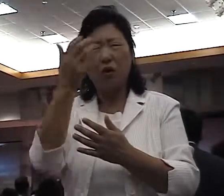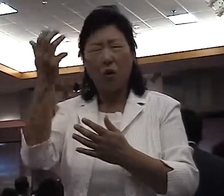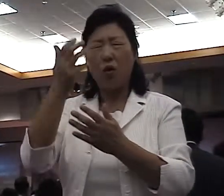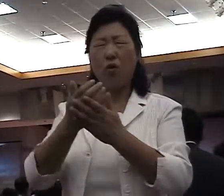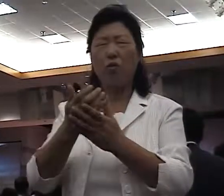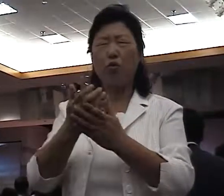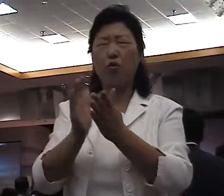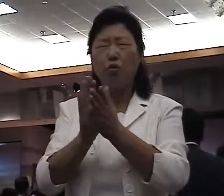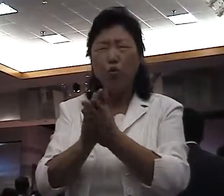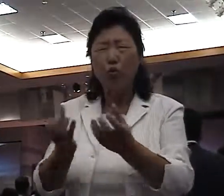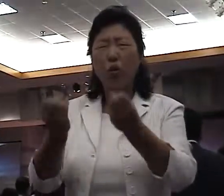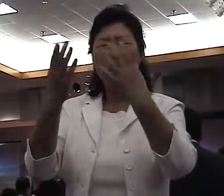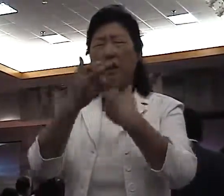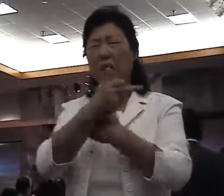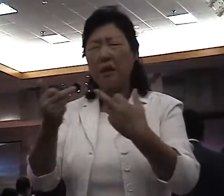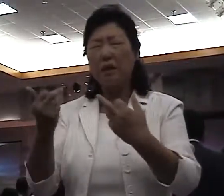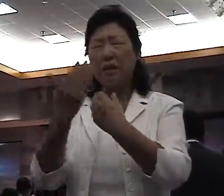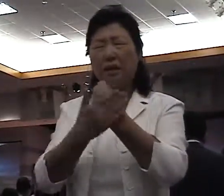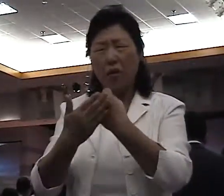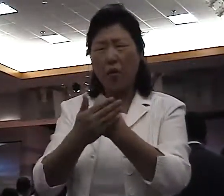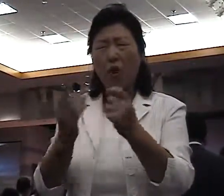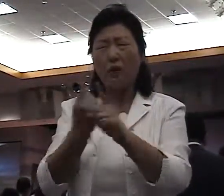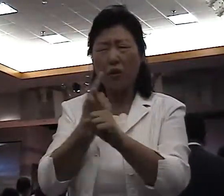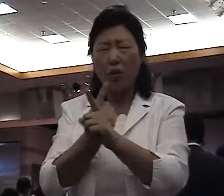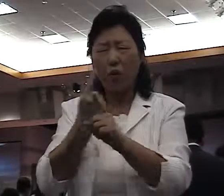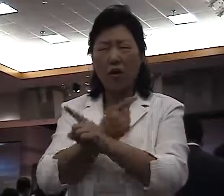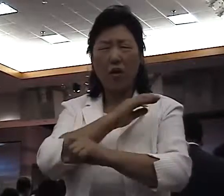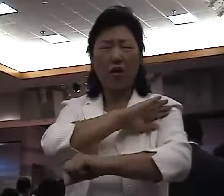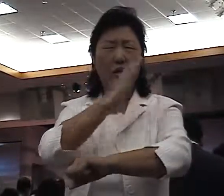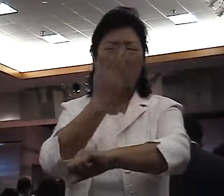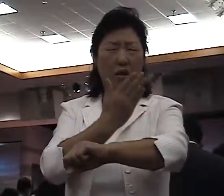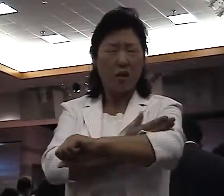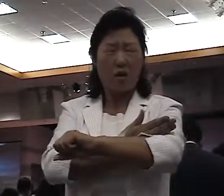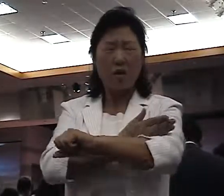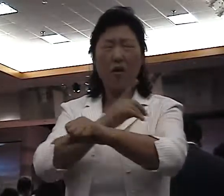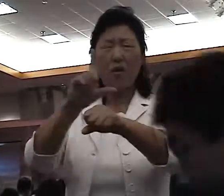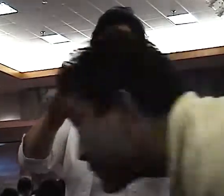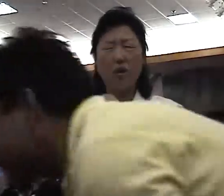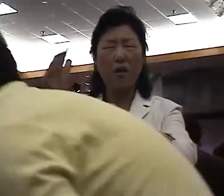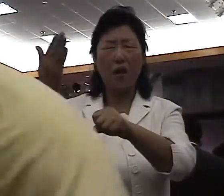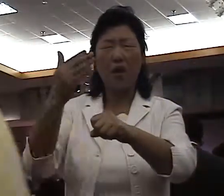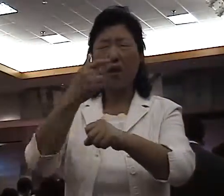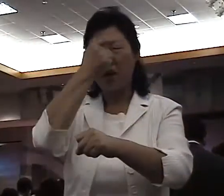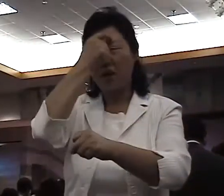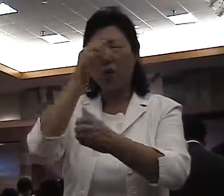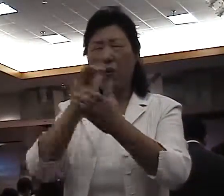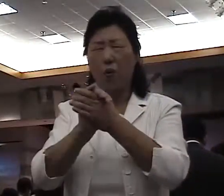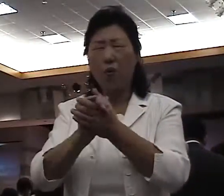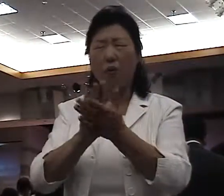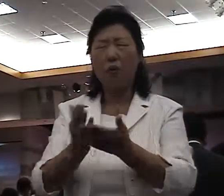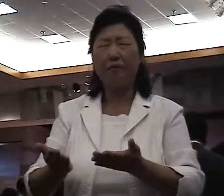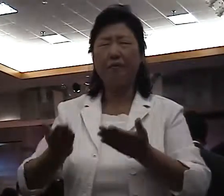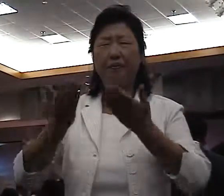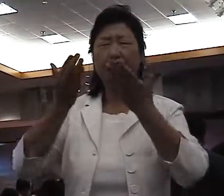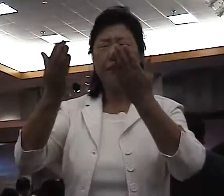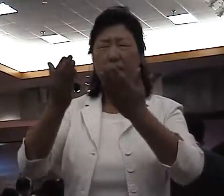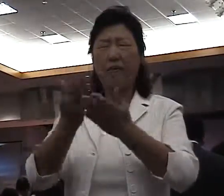은혜와 치유와 능력의 시간 되게 하여 주시기를 기도합니다. 아멘. 우즈베키스탄 목회와 교회